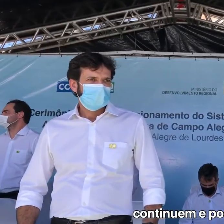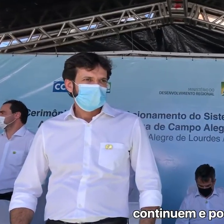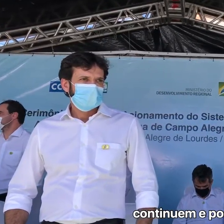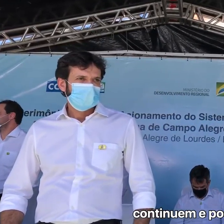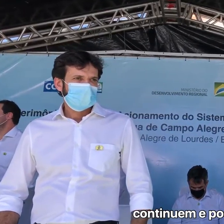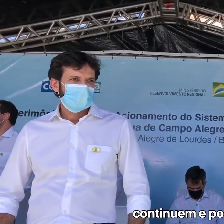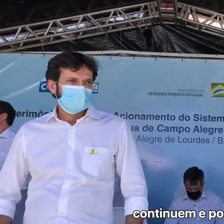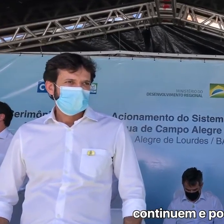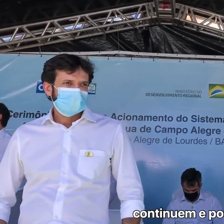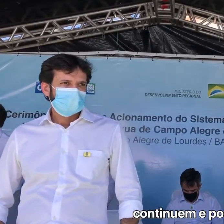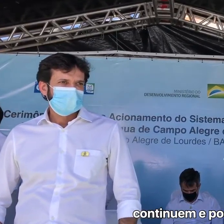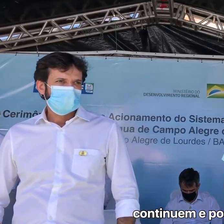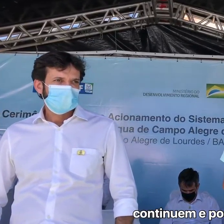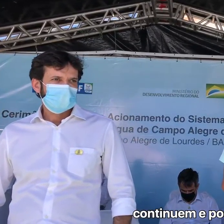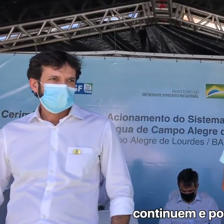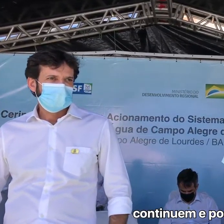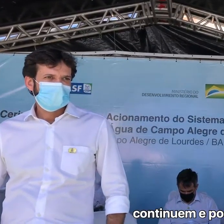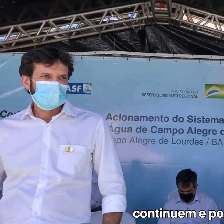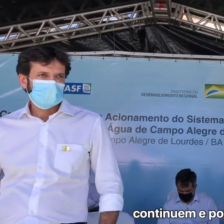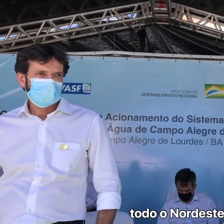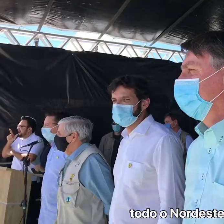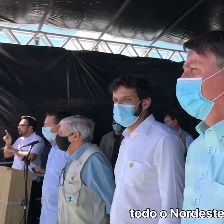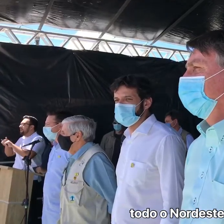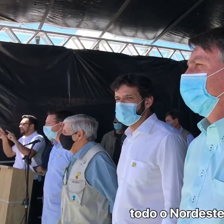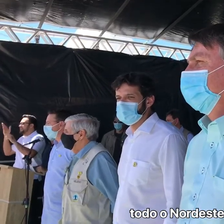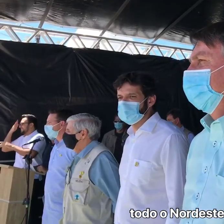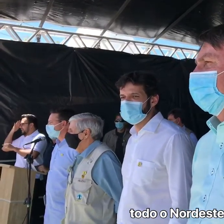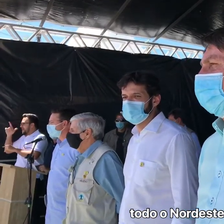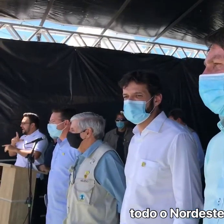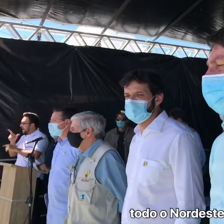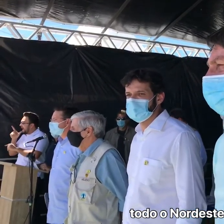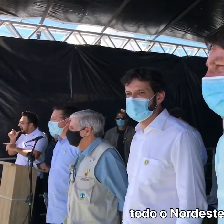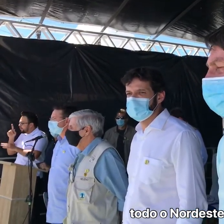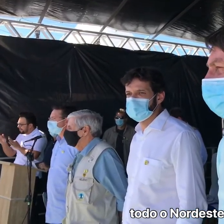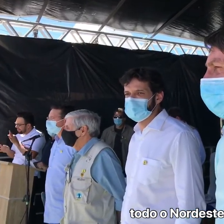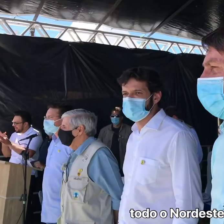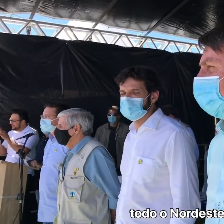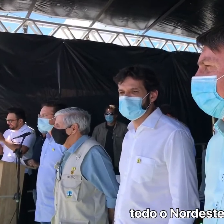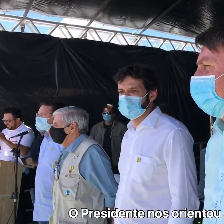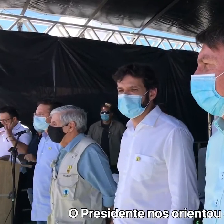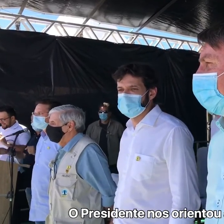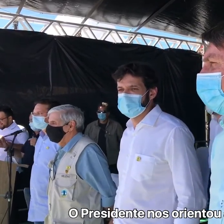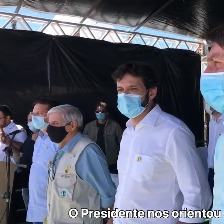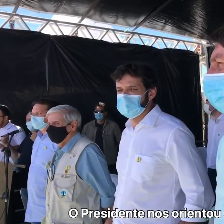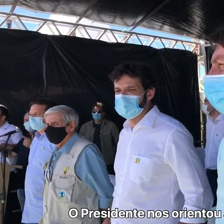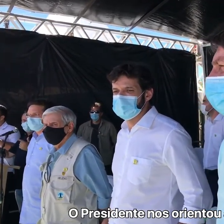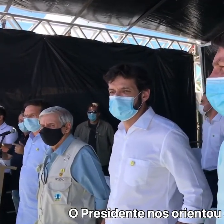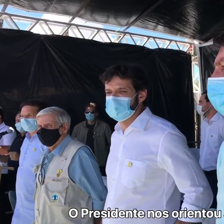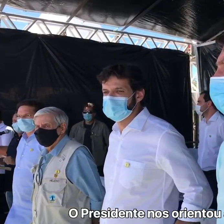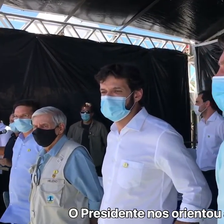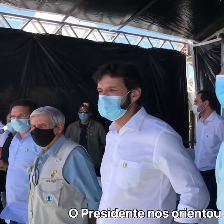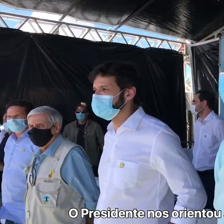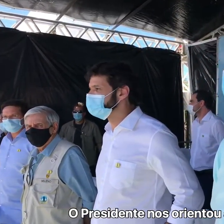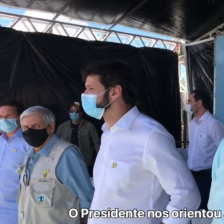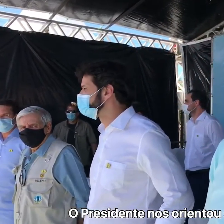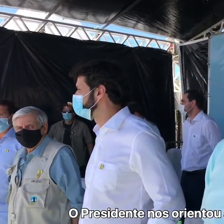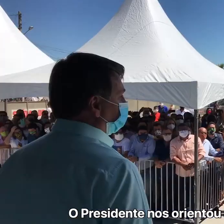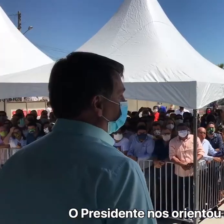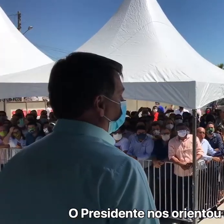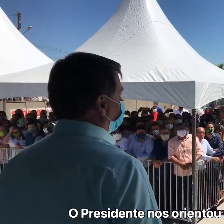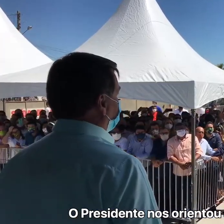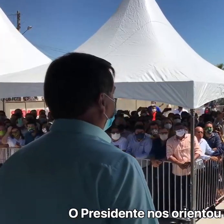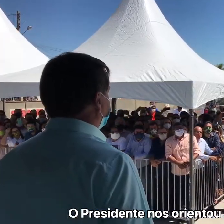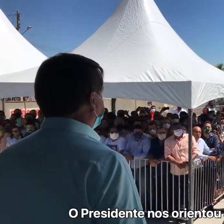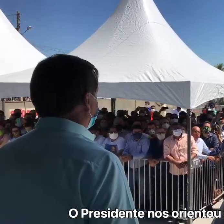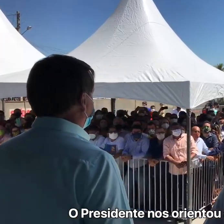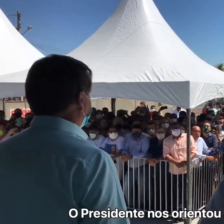possam irrigar todo o Nordeste brasileiro. O presidente nos orientou a